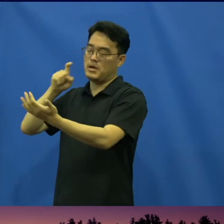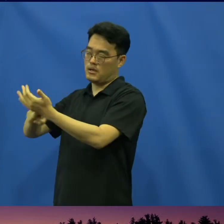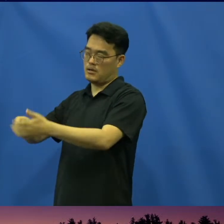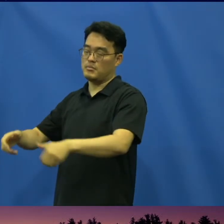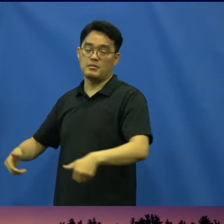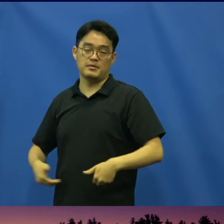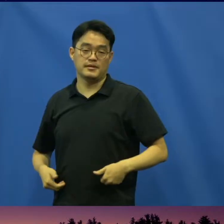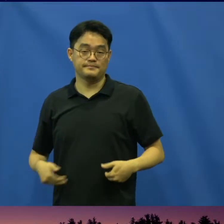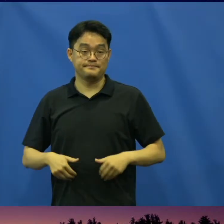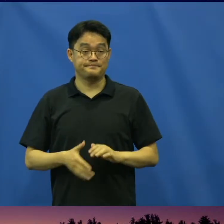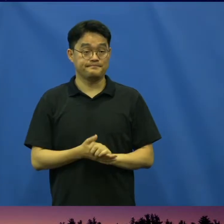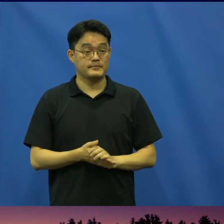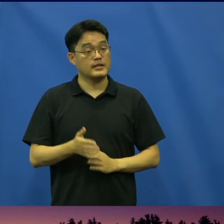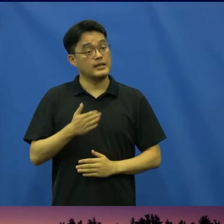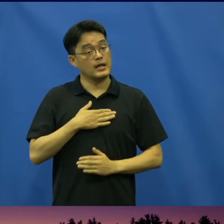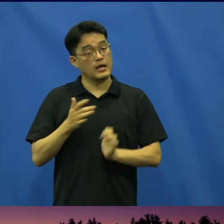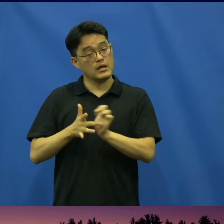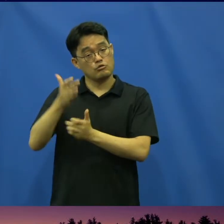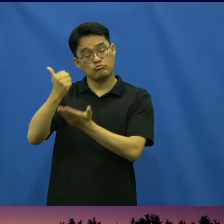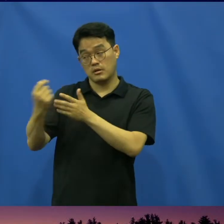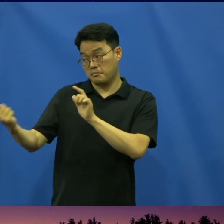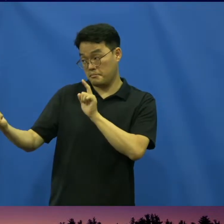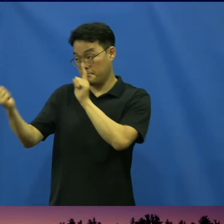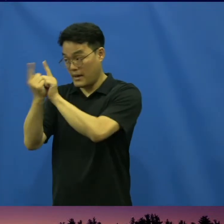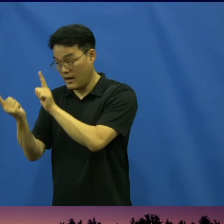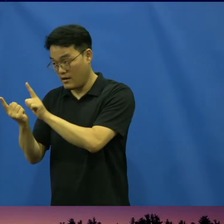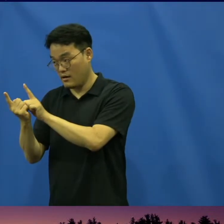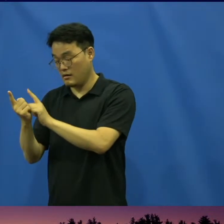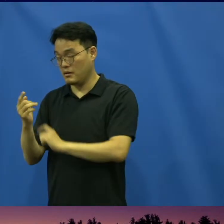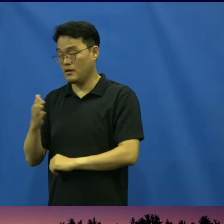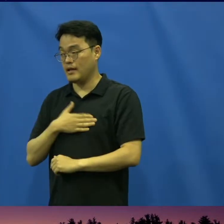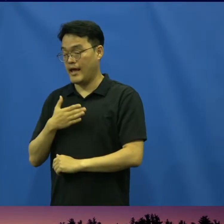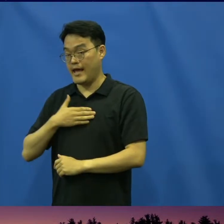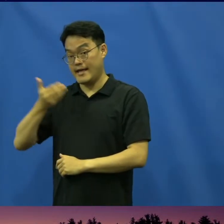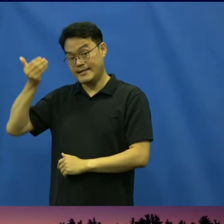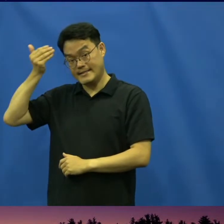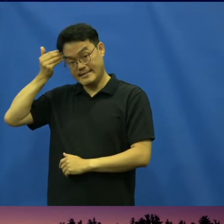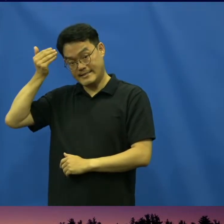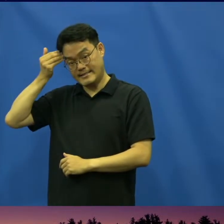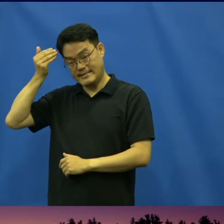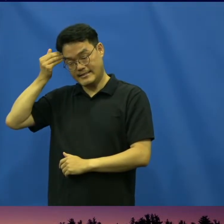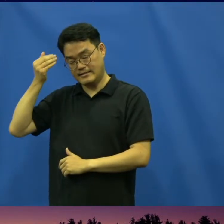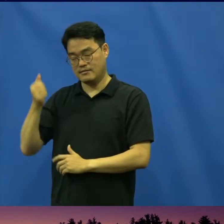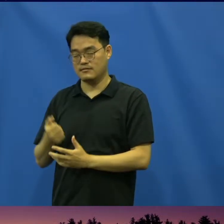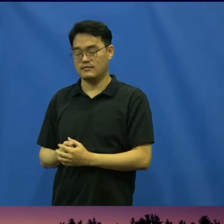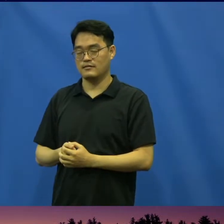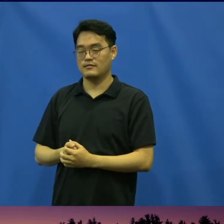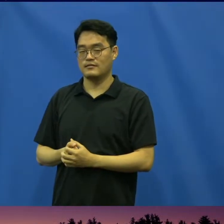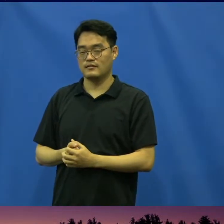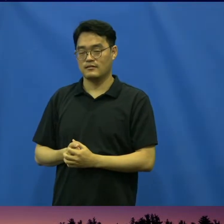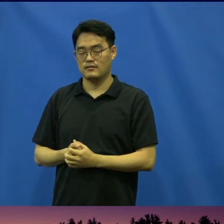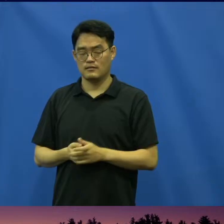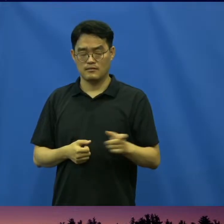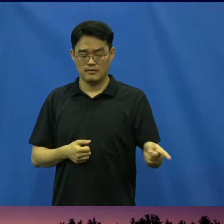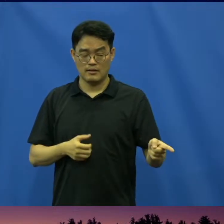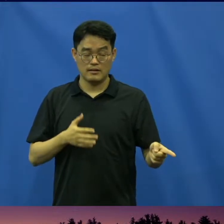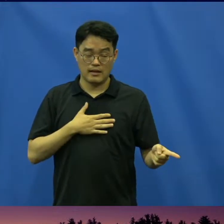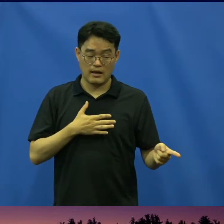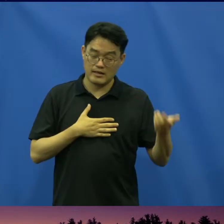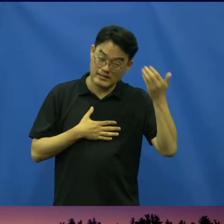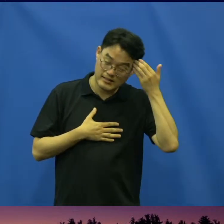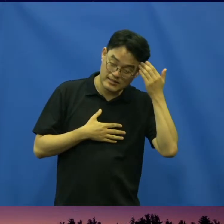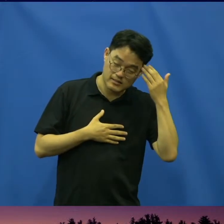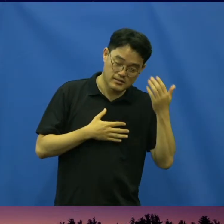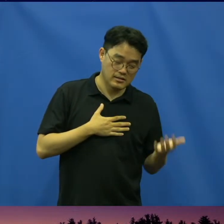내가 그리스도를 만나니까 비로소 내가 알고 있는 지식이, 그렇죠? 얼마나 미천한 것이고,